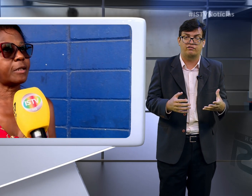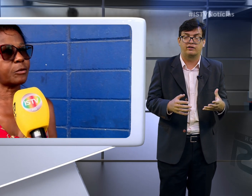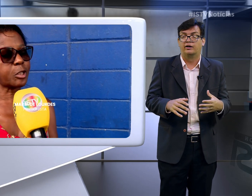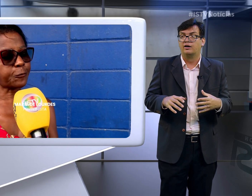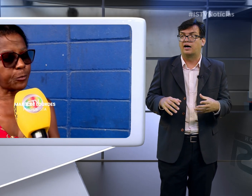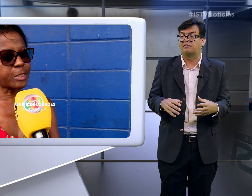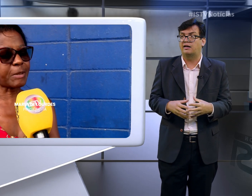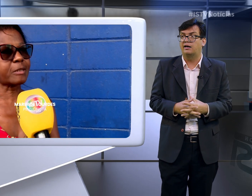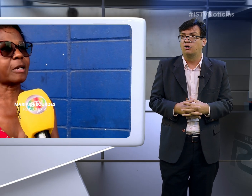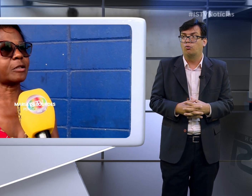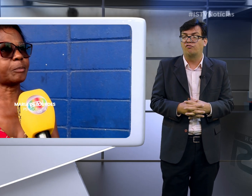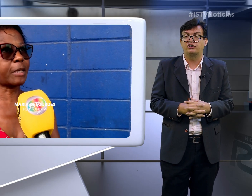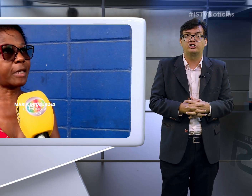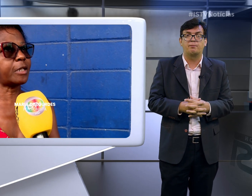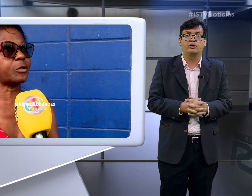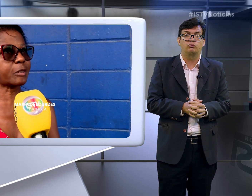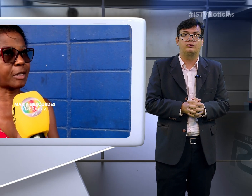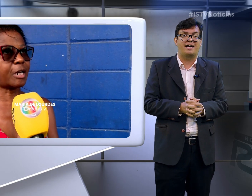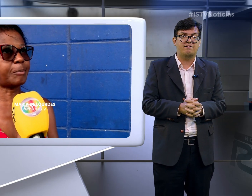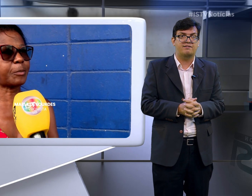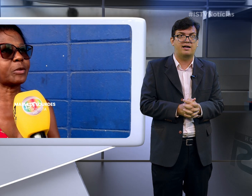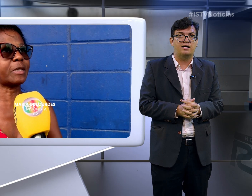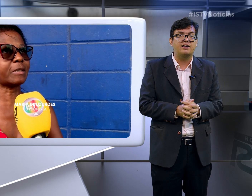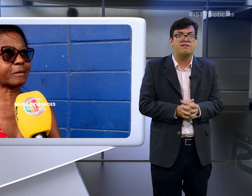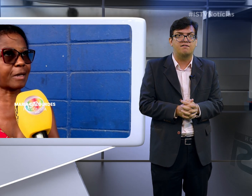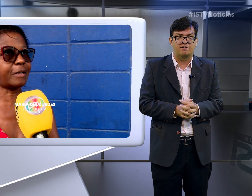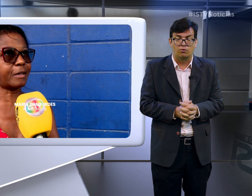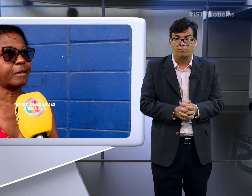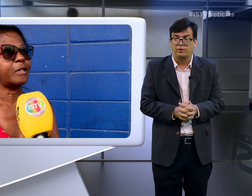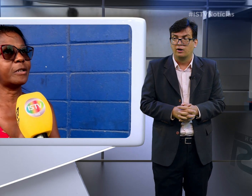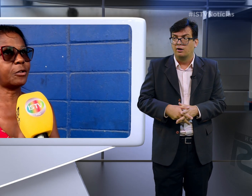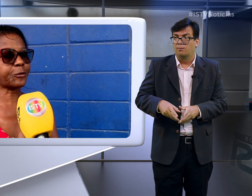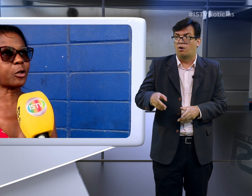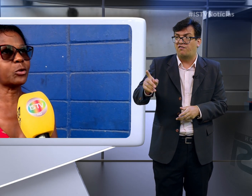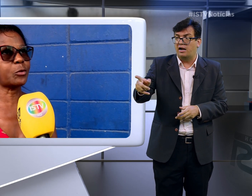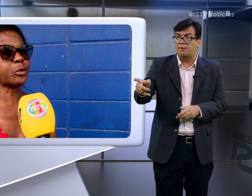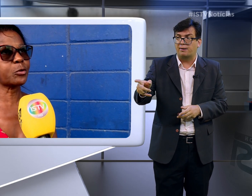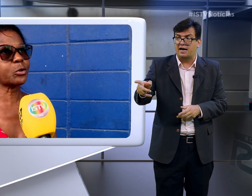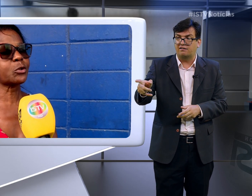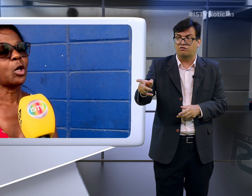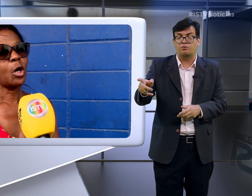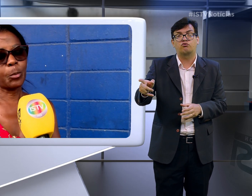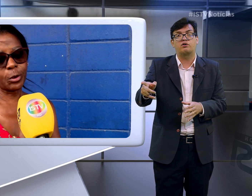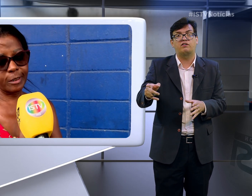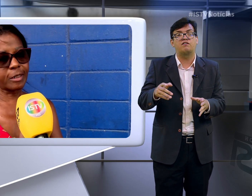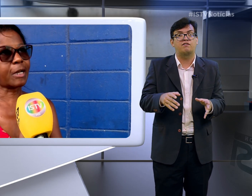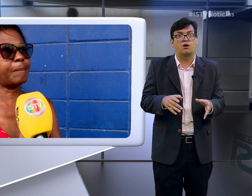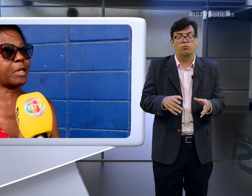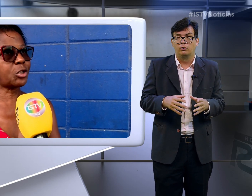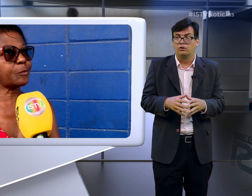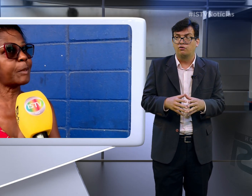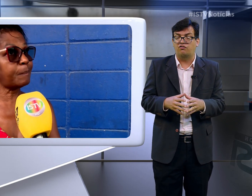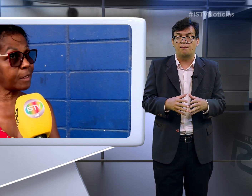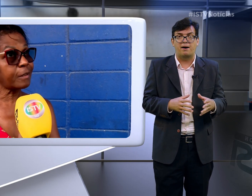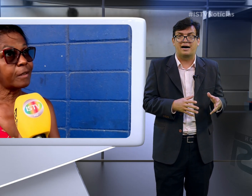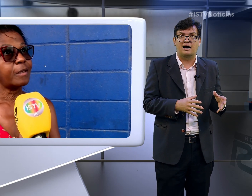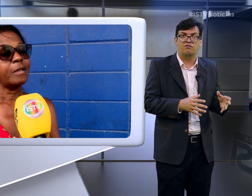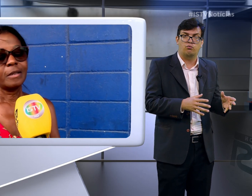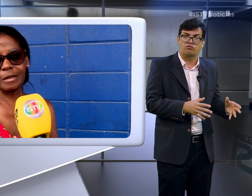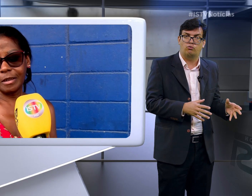resposta até o fechamento desta edição. Bom, vale lembrar que essas pessoas que estão sem pagar suas